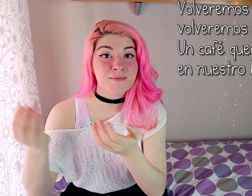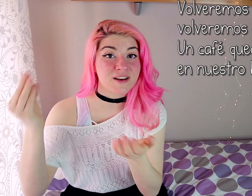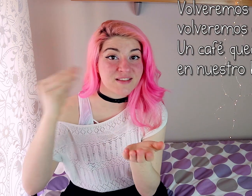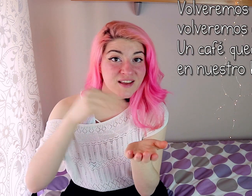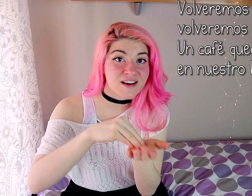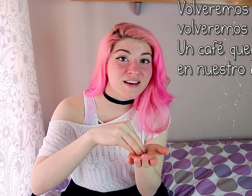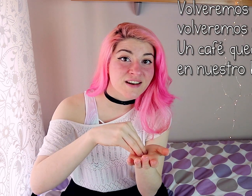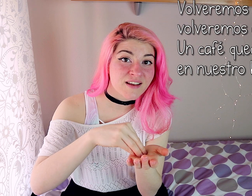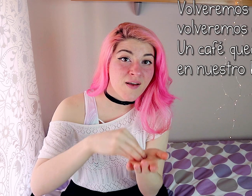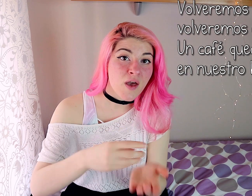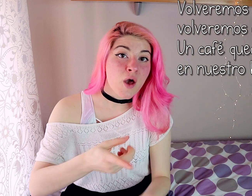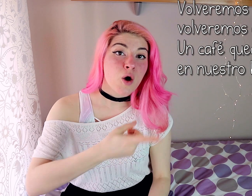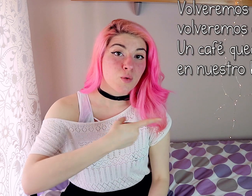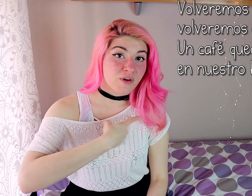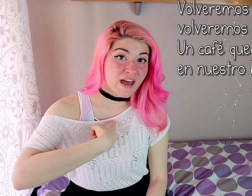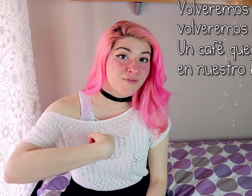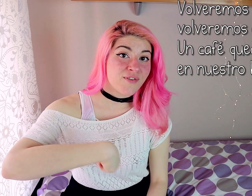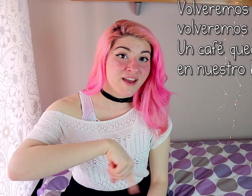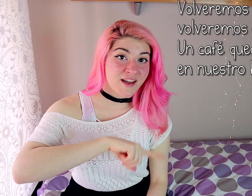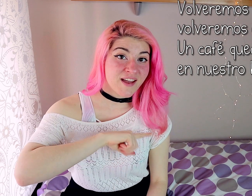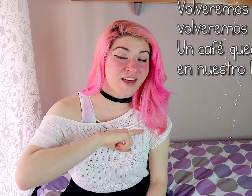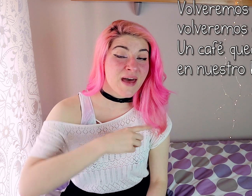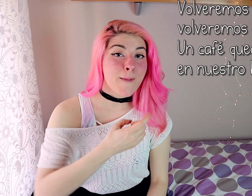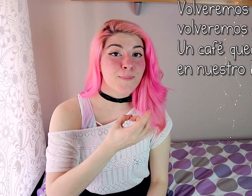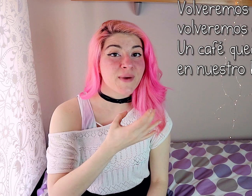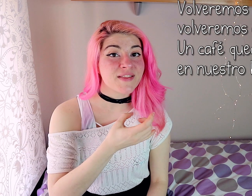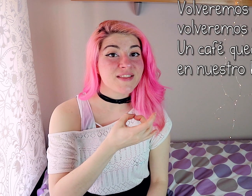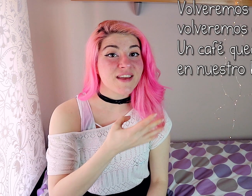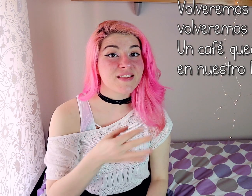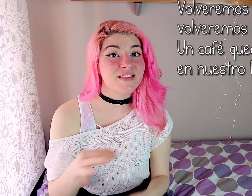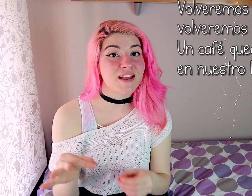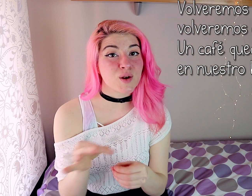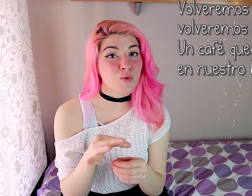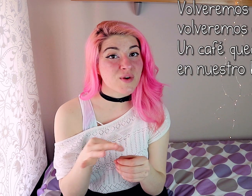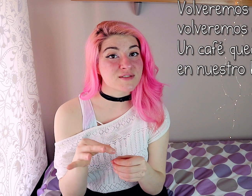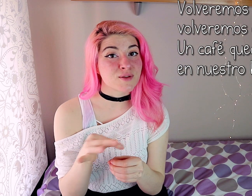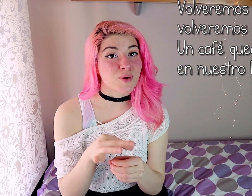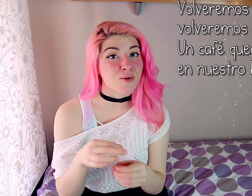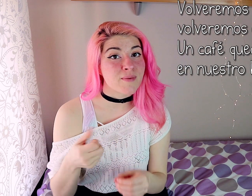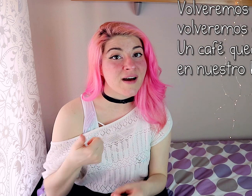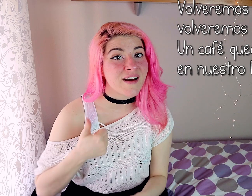brindar. Un café queda pendiente en nuestro bar.